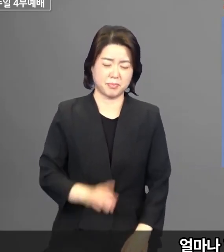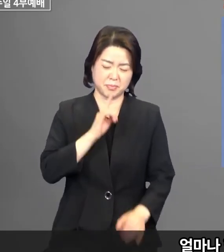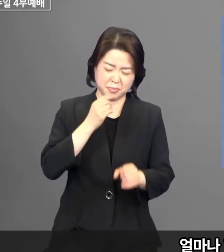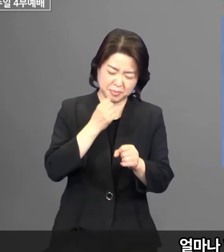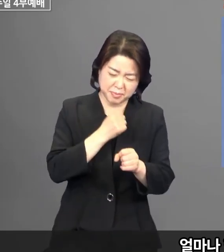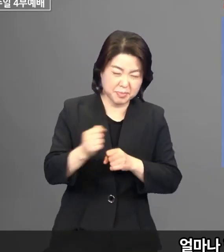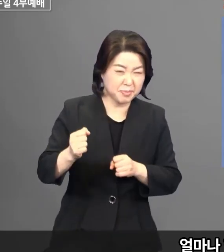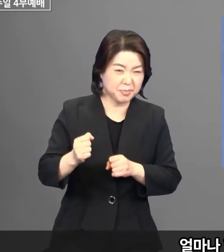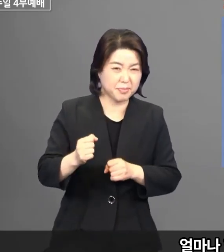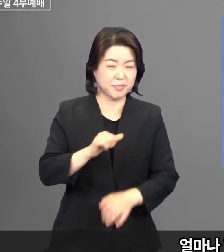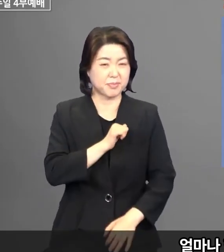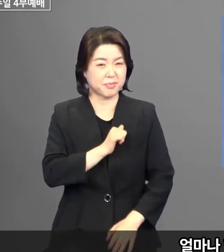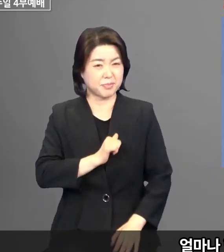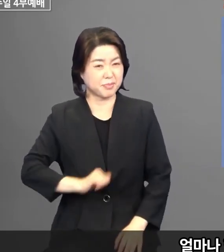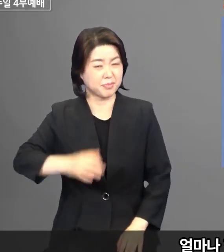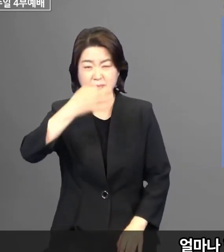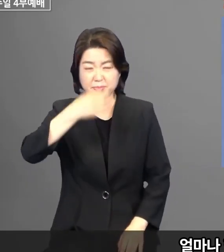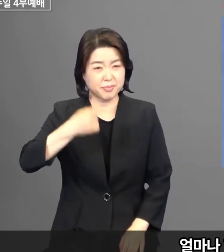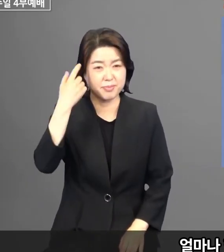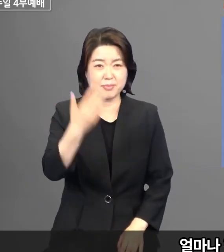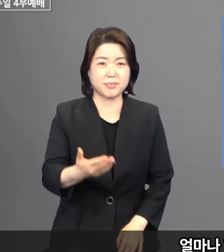얼마나 힘드니?